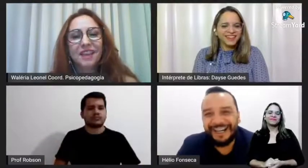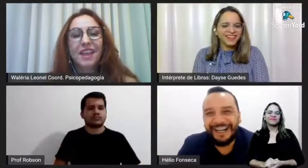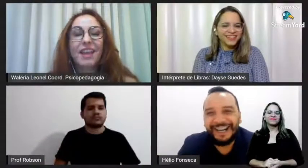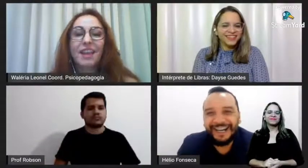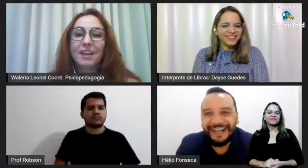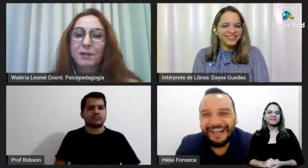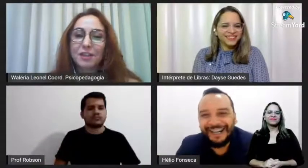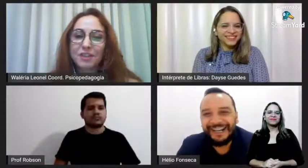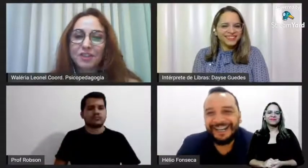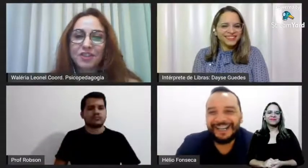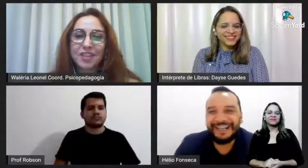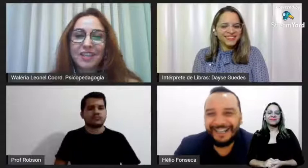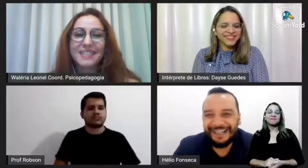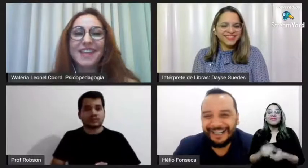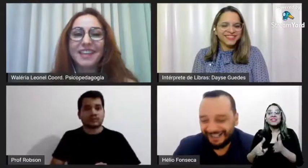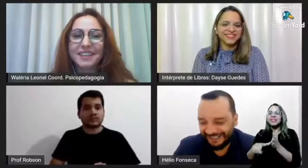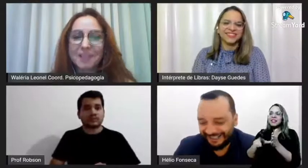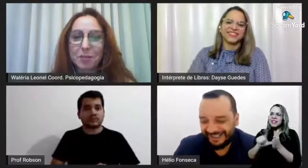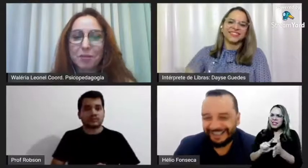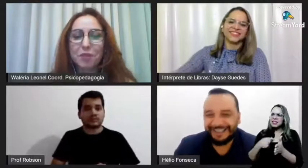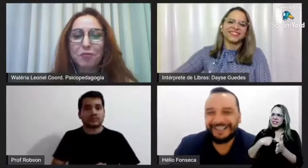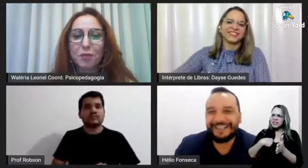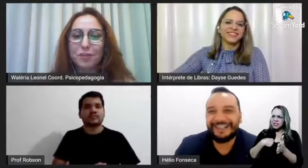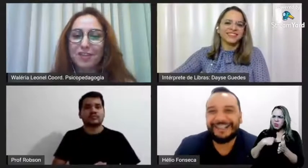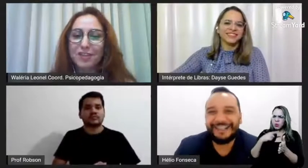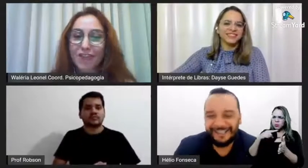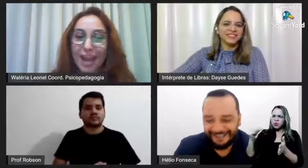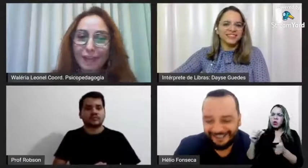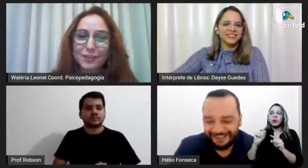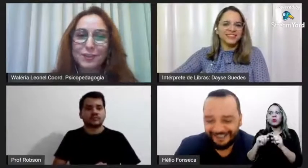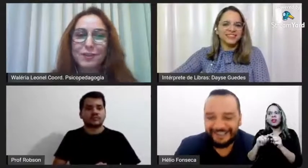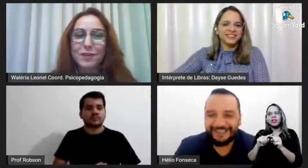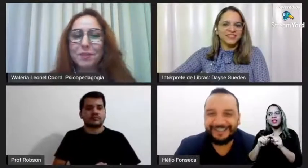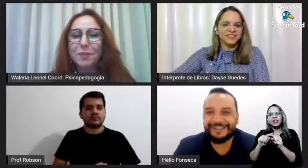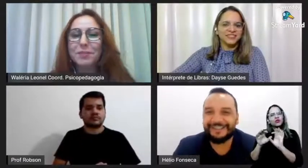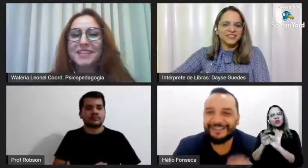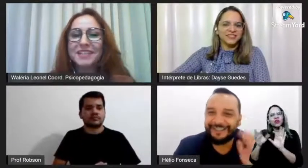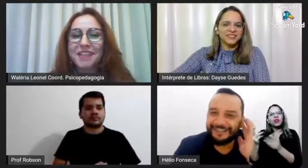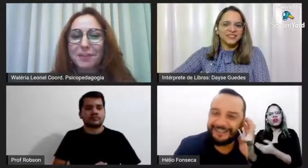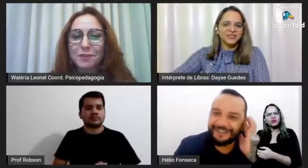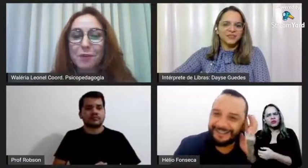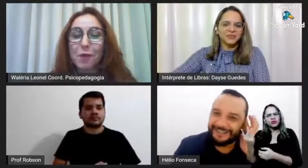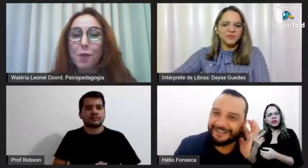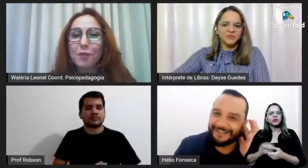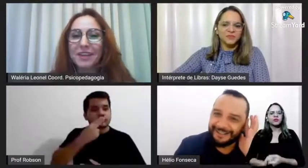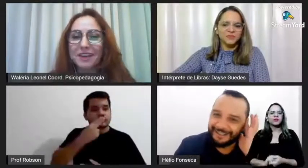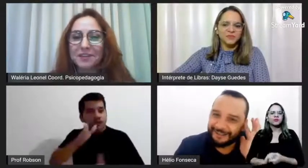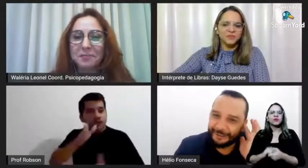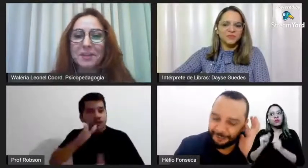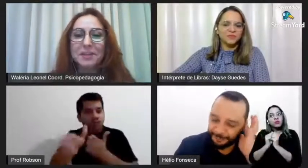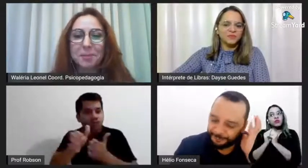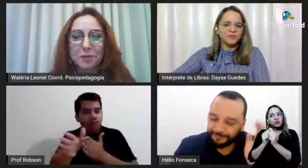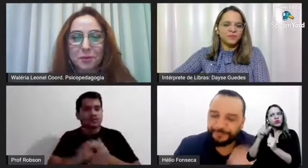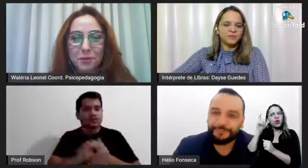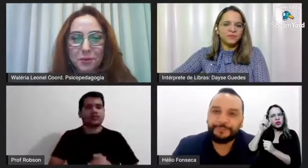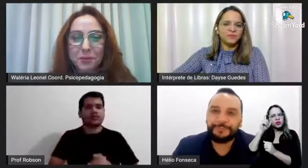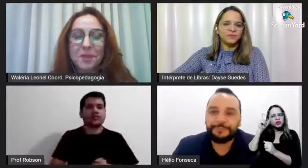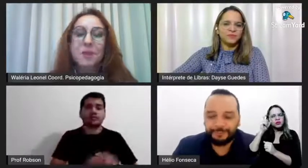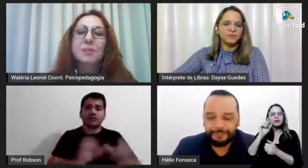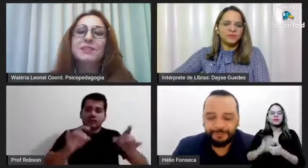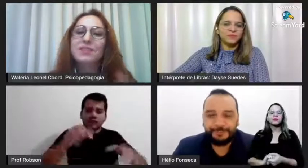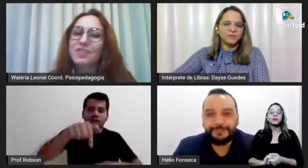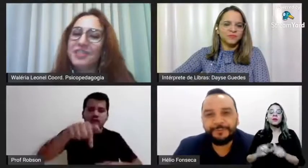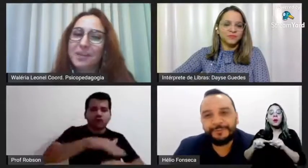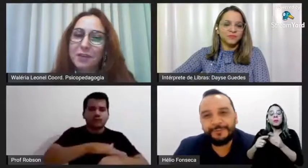aqui. Hélio, antes de sair, né, porque eu vou deixá-los, eu estou aqui para apresentá-los, vou acompanhar também ali pelo